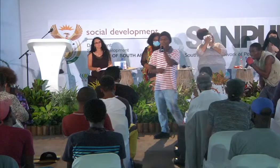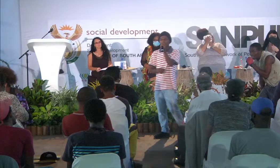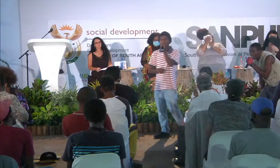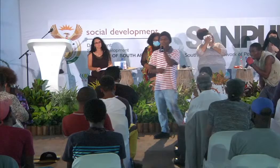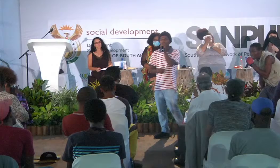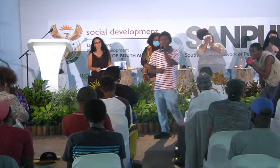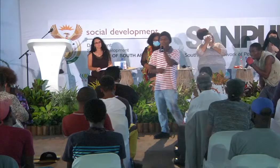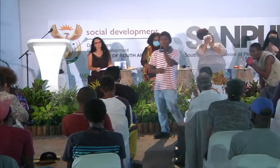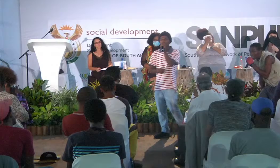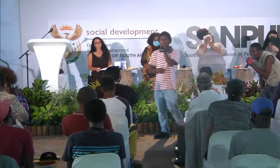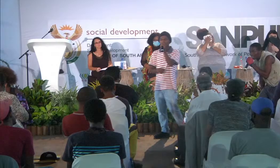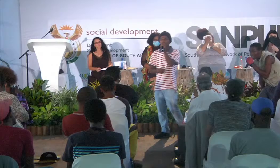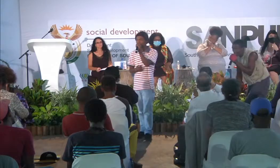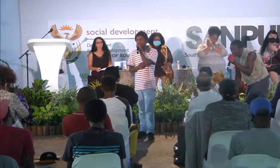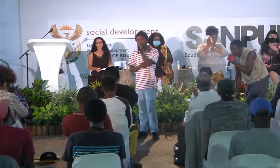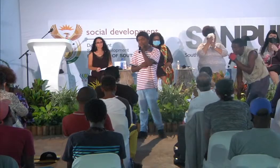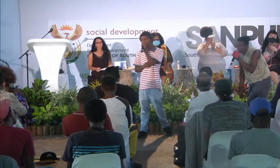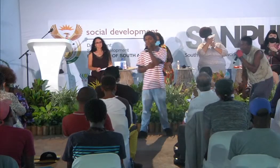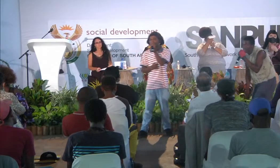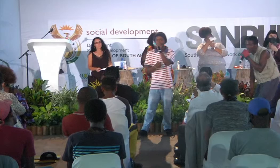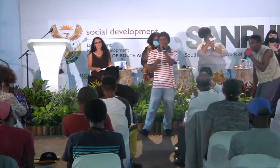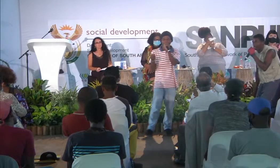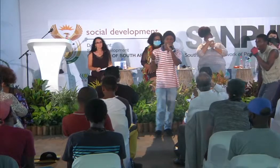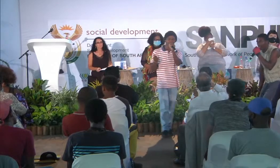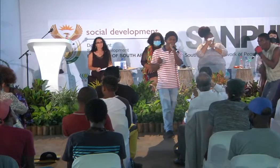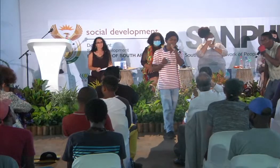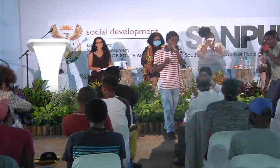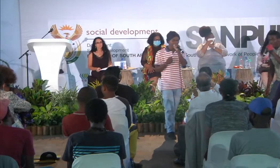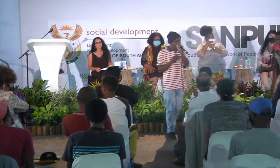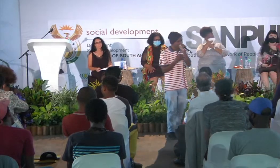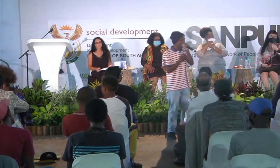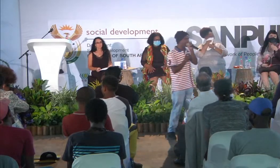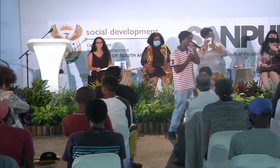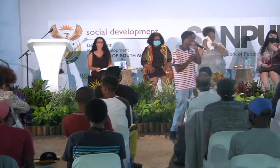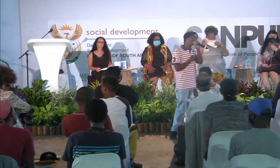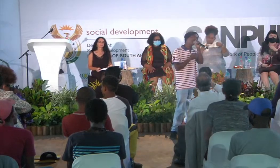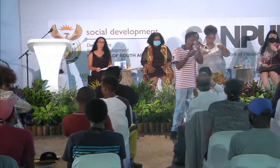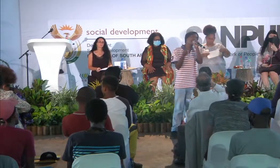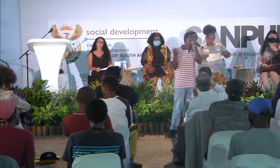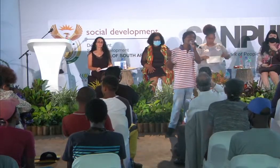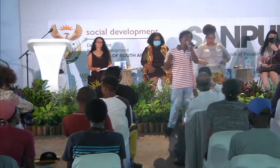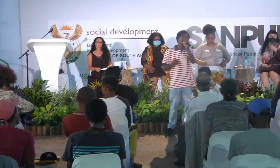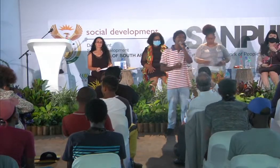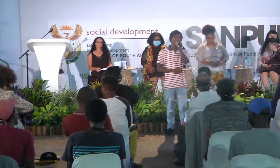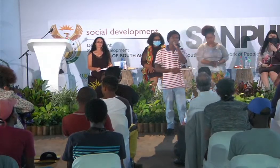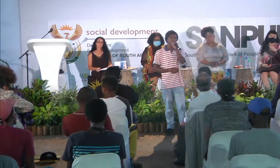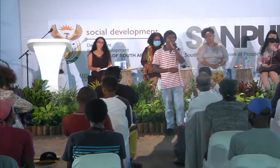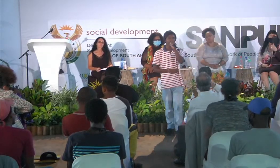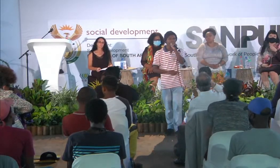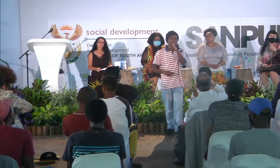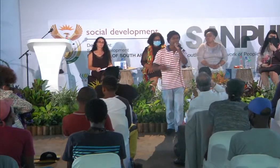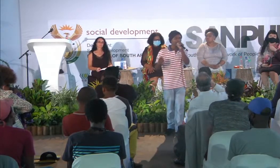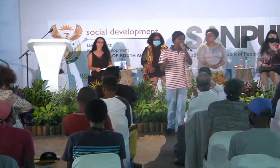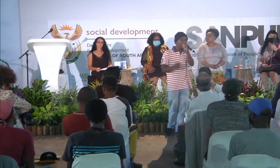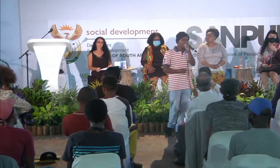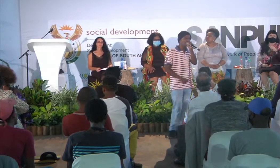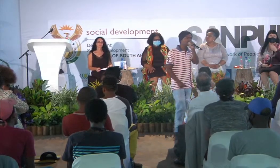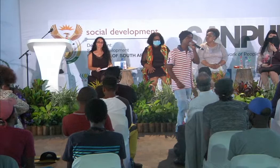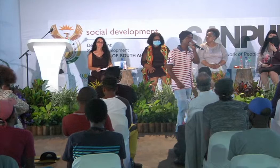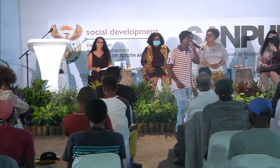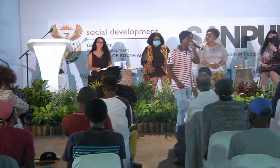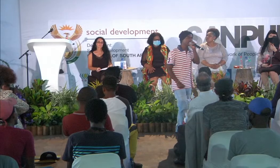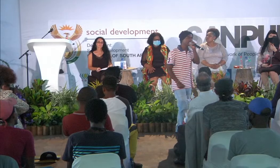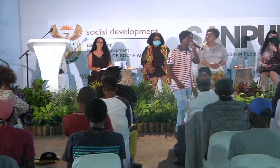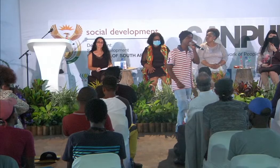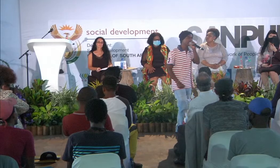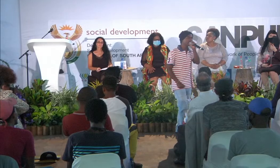sonke sizibonile sizozalana izilwane zodwa thina sigcine siphelile inkinga yethu asinake kanti nazi izifo ziphokile asithandaneni sikhuzaneni